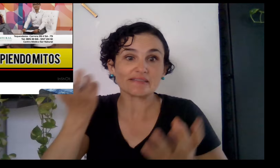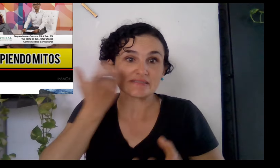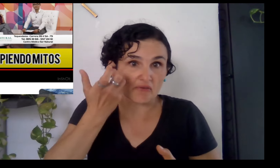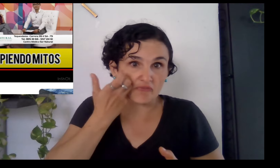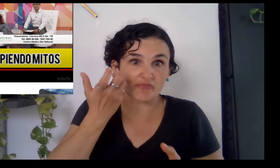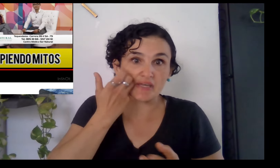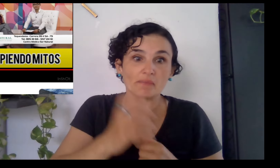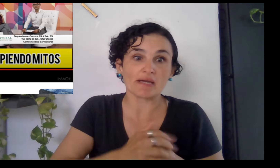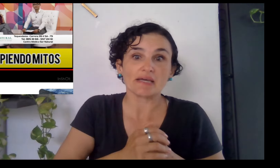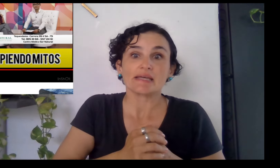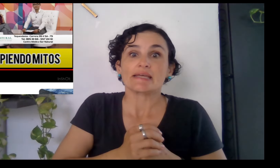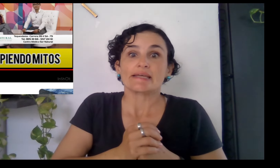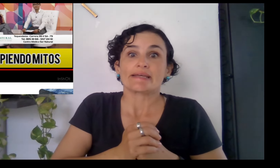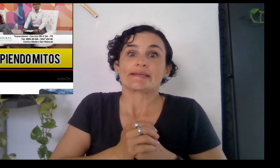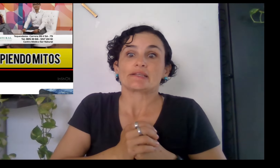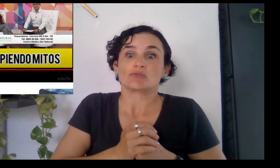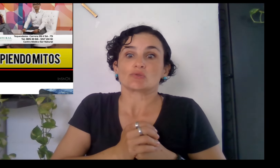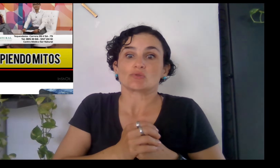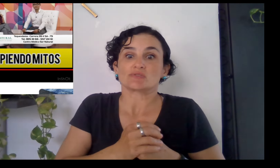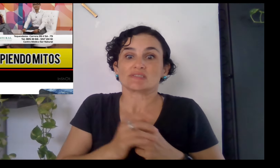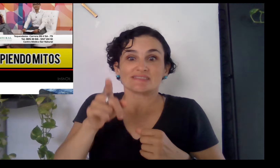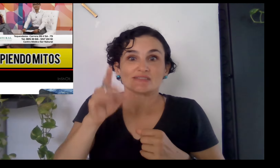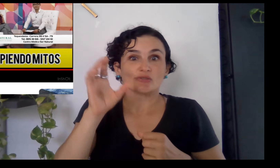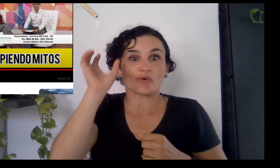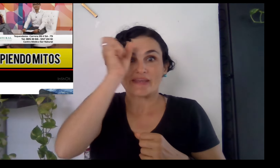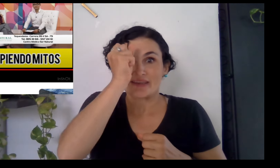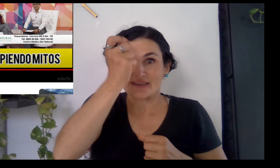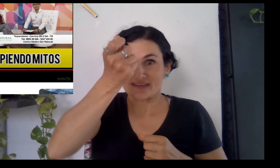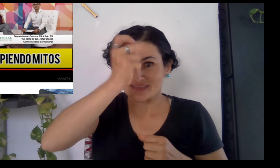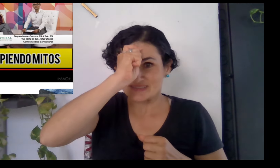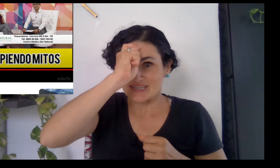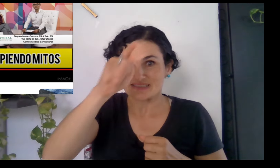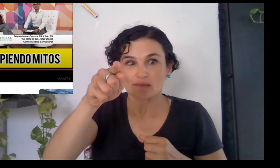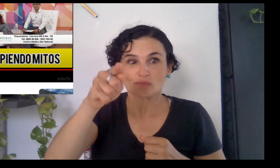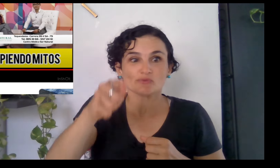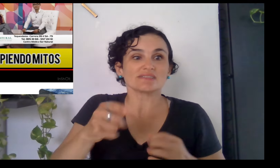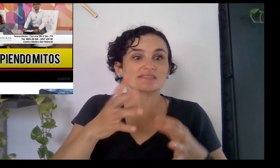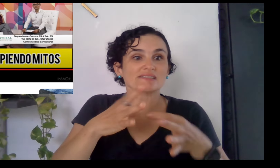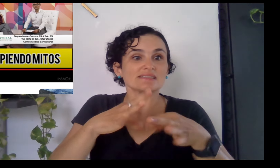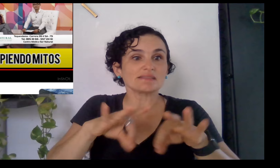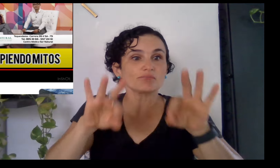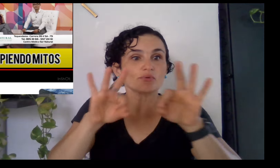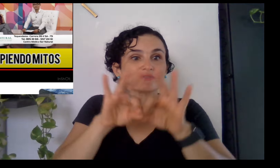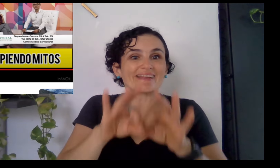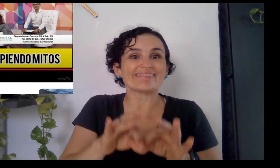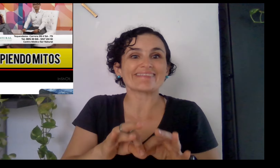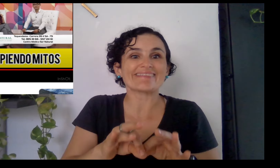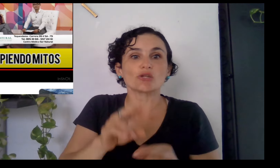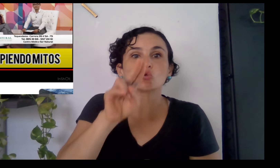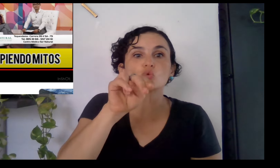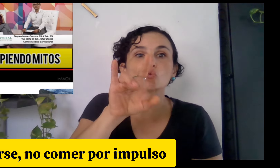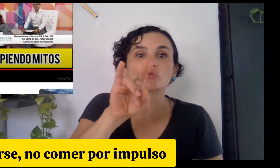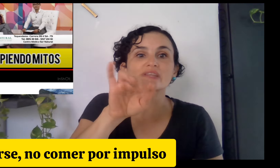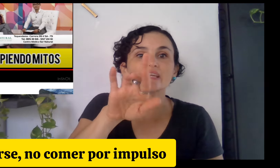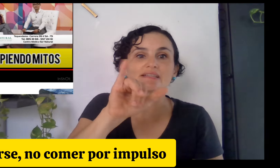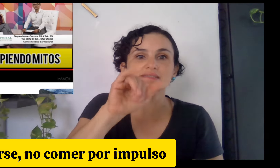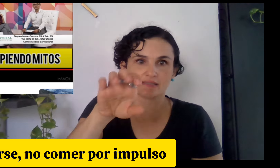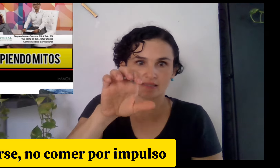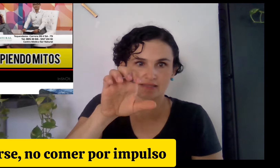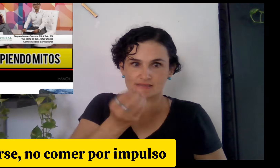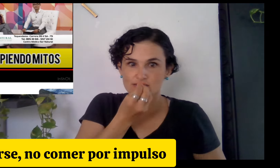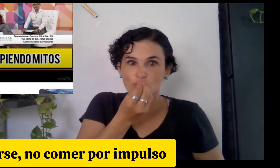enferma. Entonces, lo que extractamos es que es importante nutrirse. Y